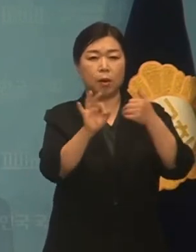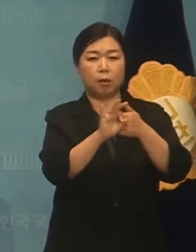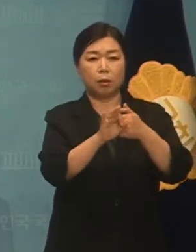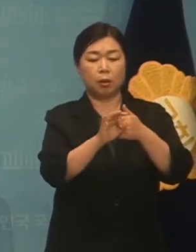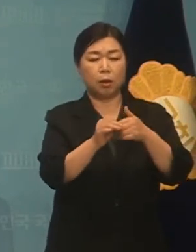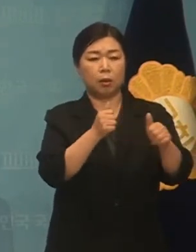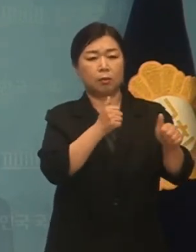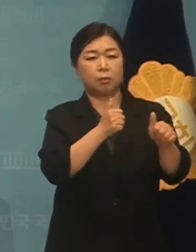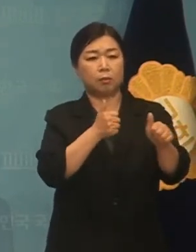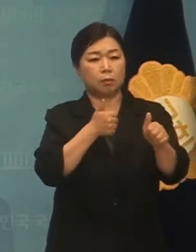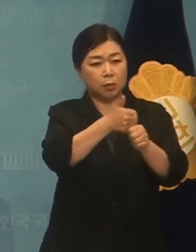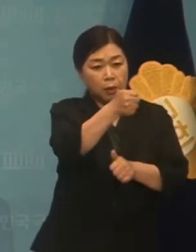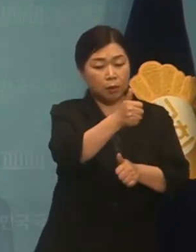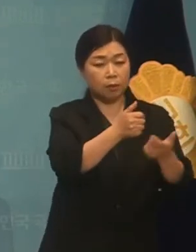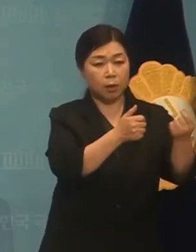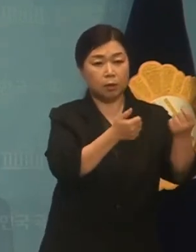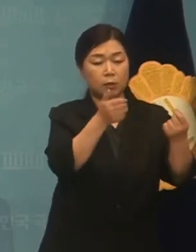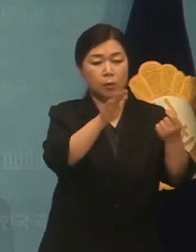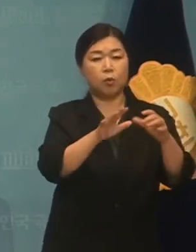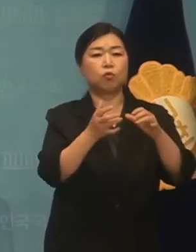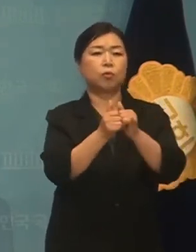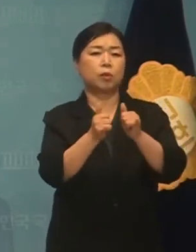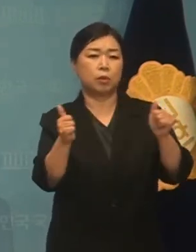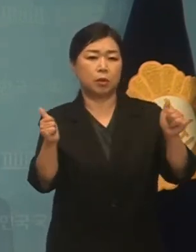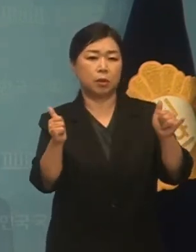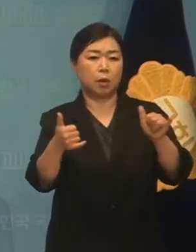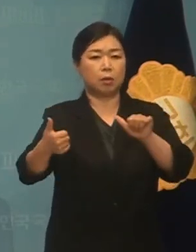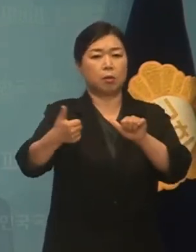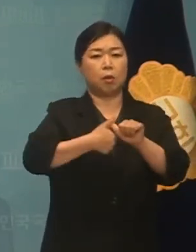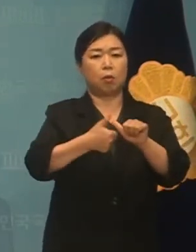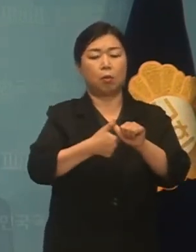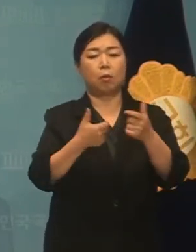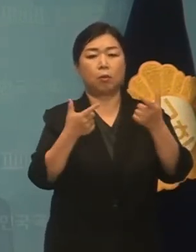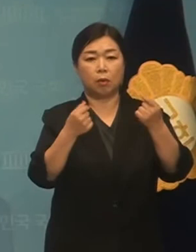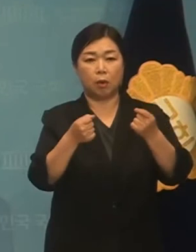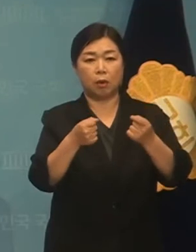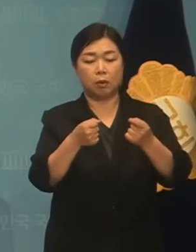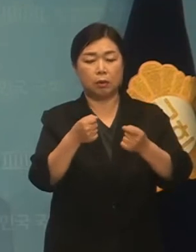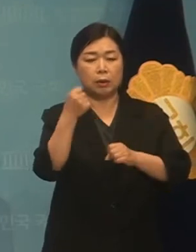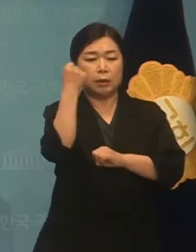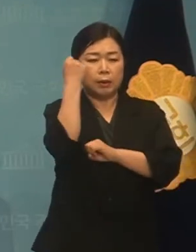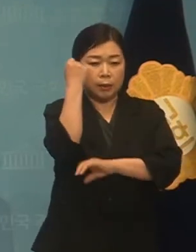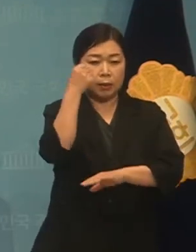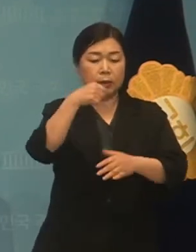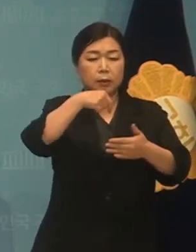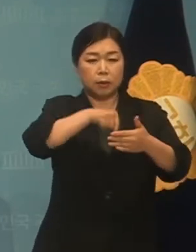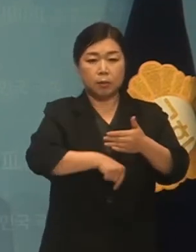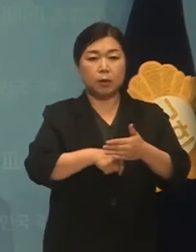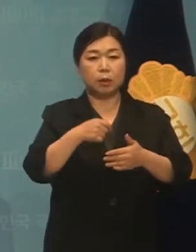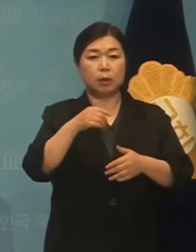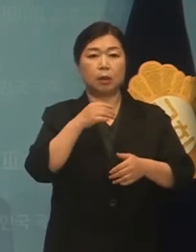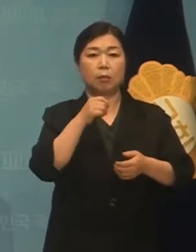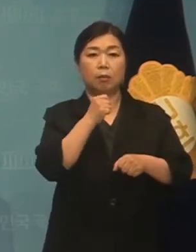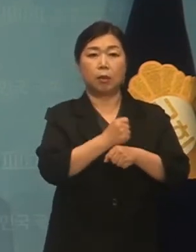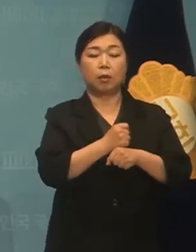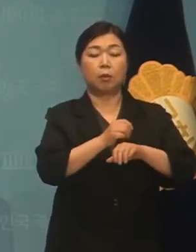당했지만, 국민들의 냉철한 경고 또한 뼛속 깊이 새겨야 합니다.